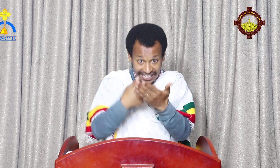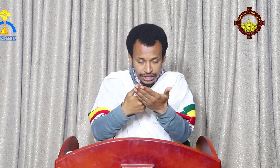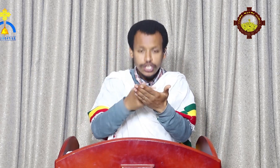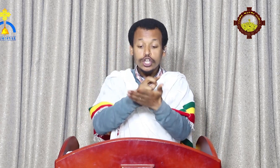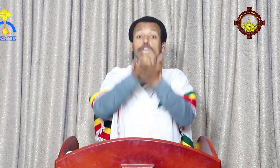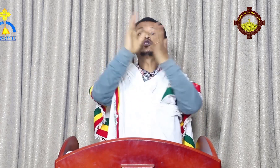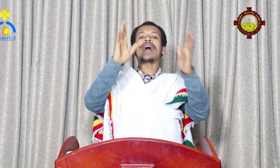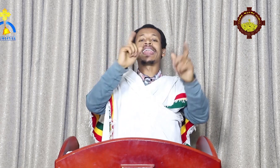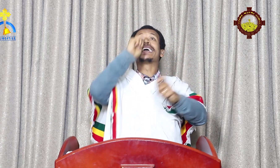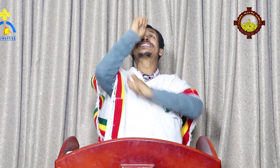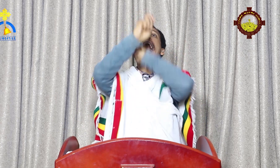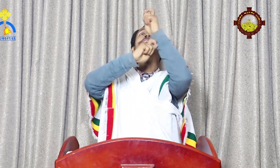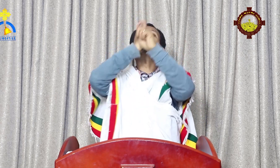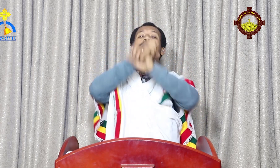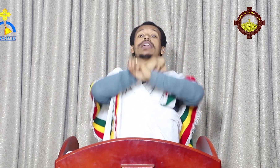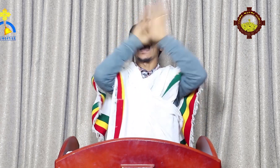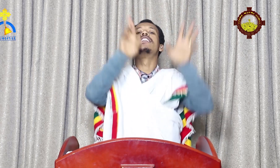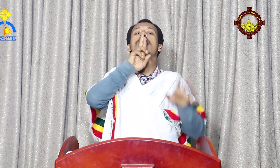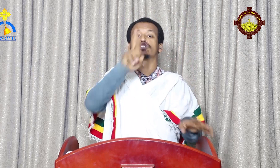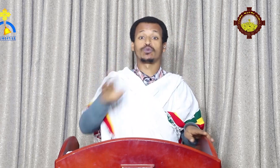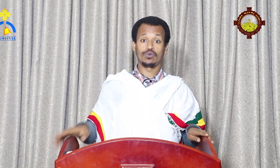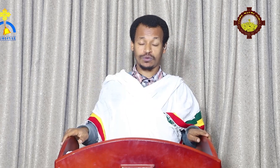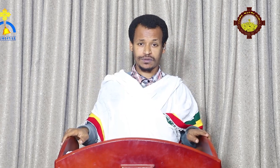ስለዚህ ቅዱሳን የዓለም ብርሃን ናቸው።